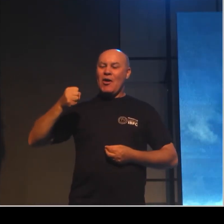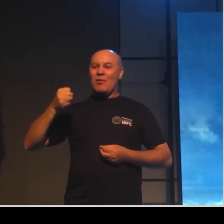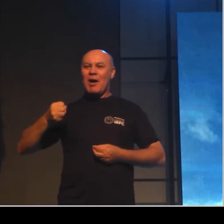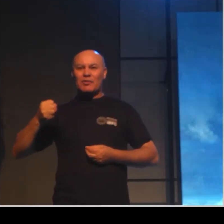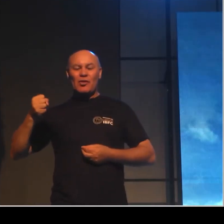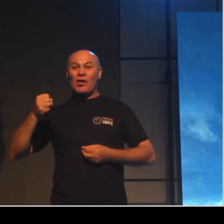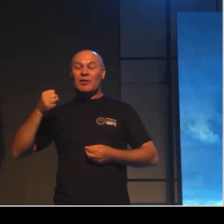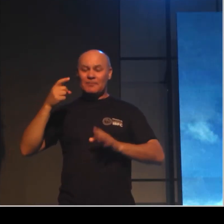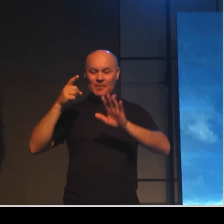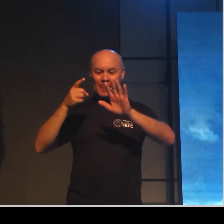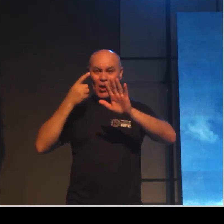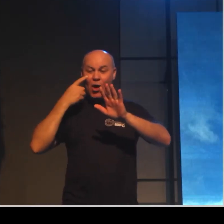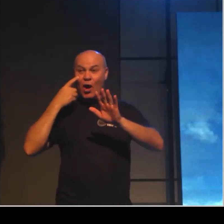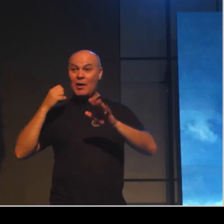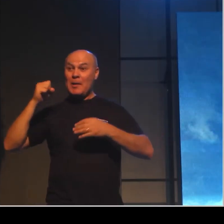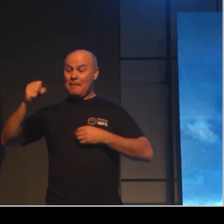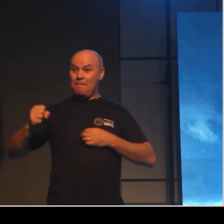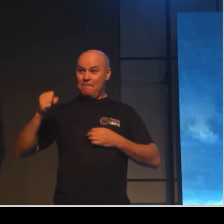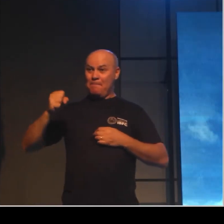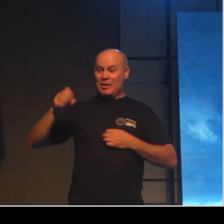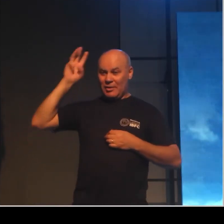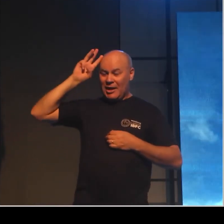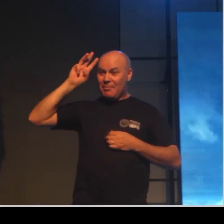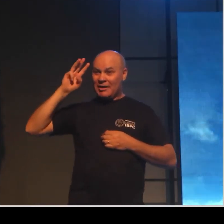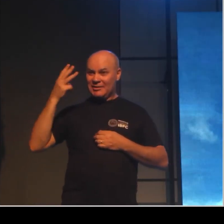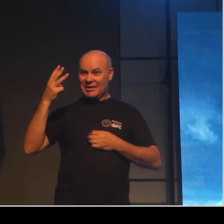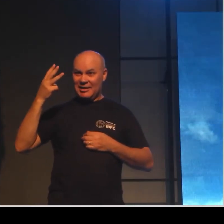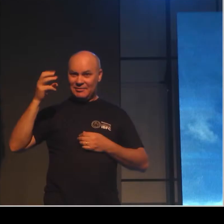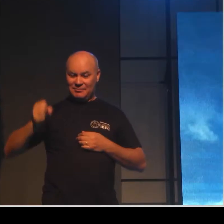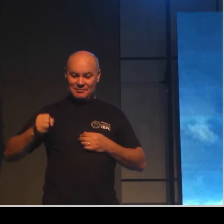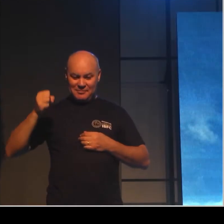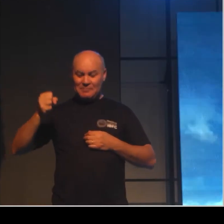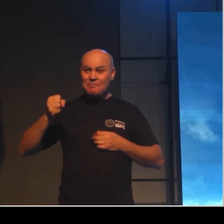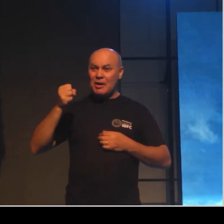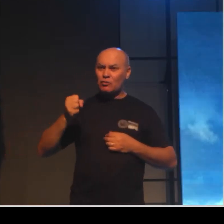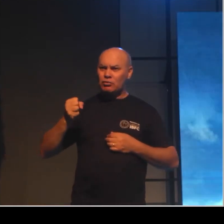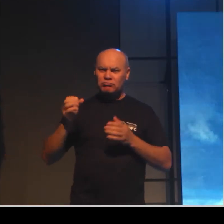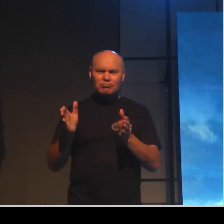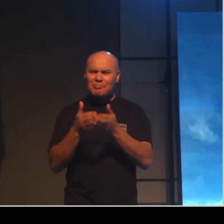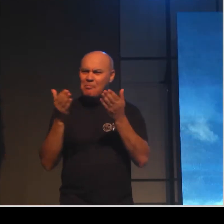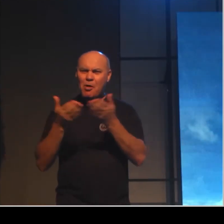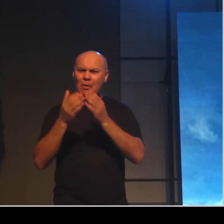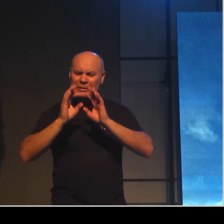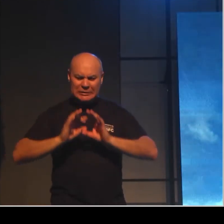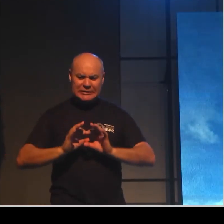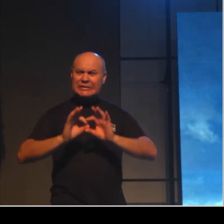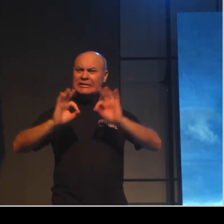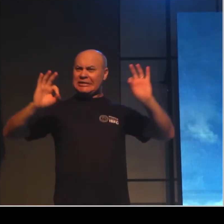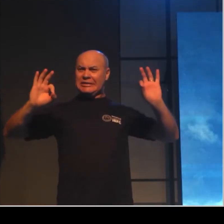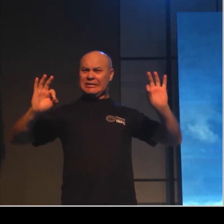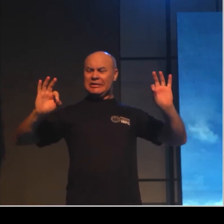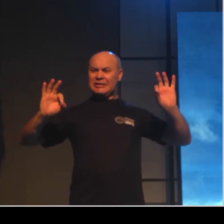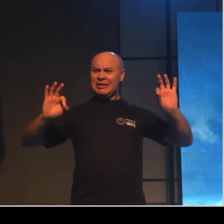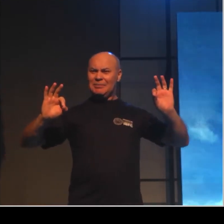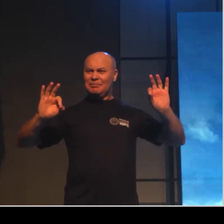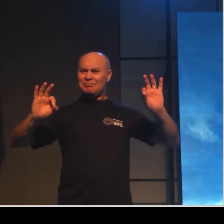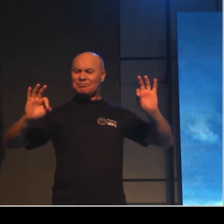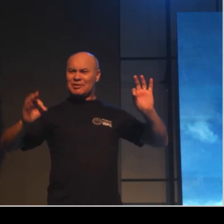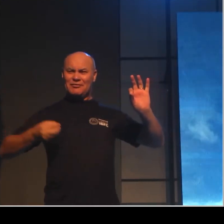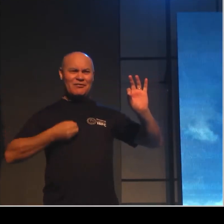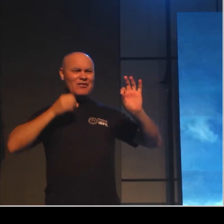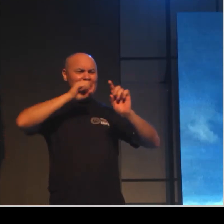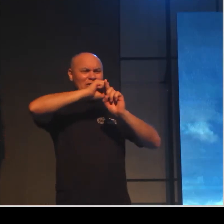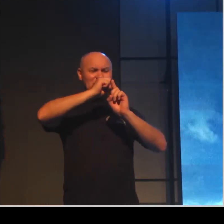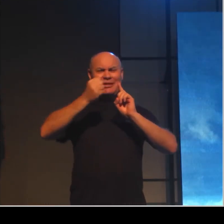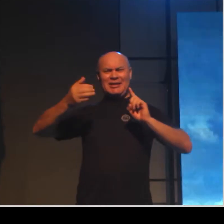pastores eram as pessoas mais simples da sociedade. Quem não sabia